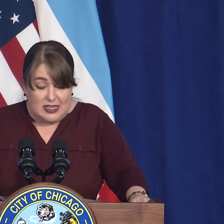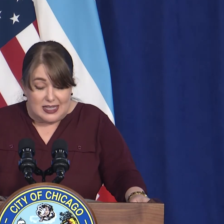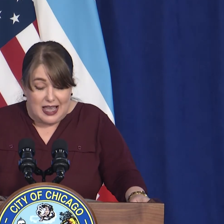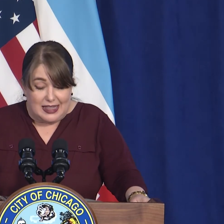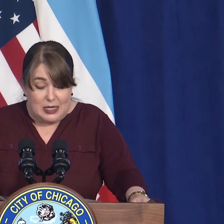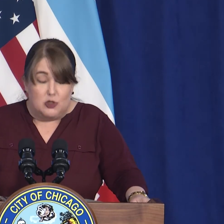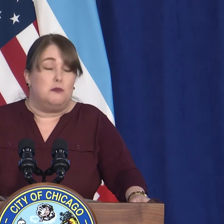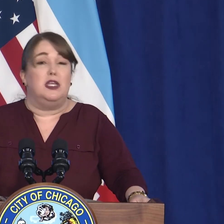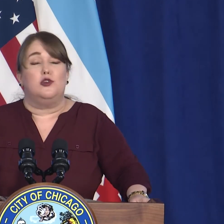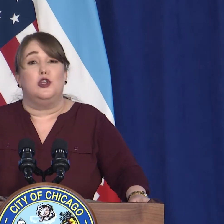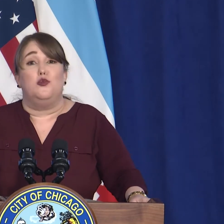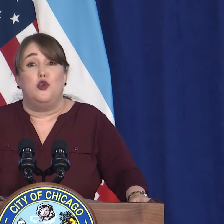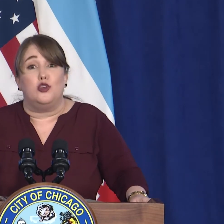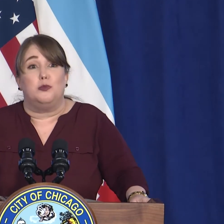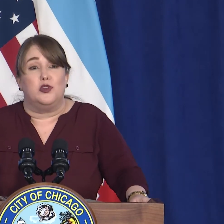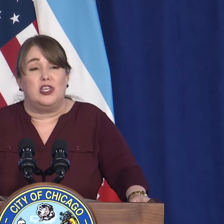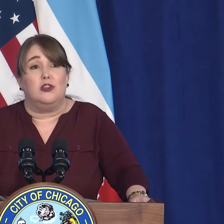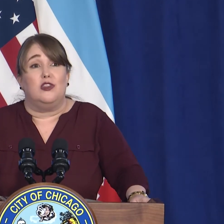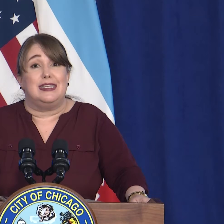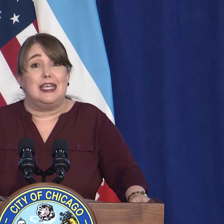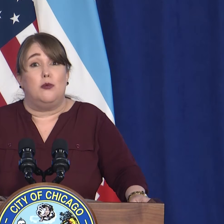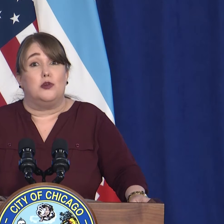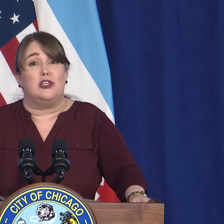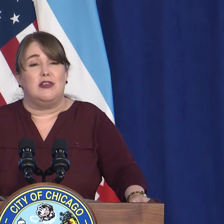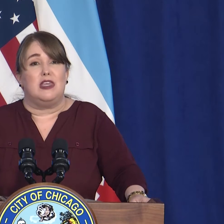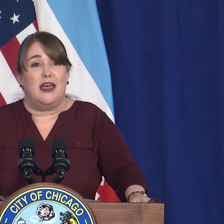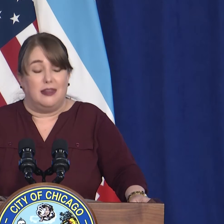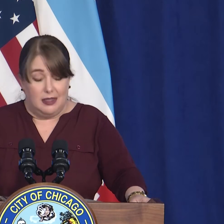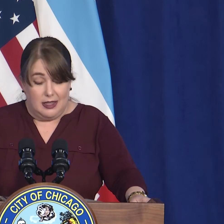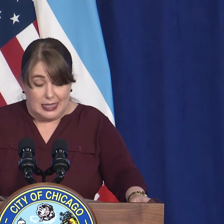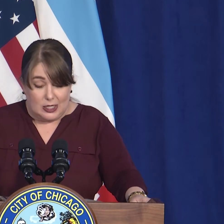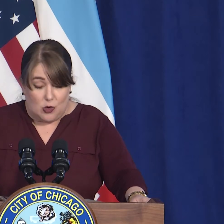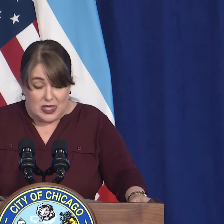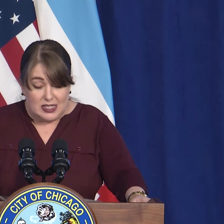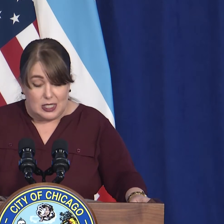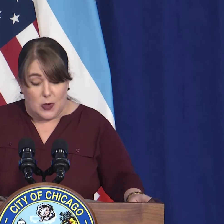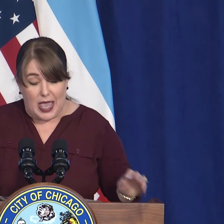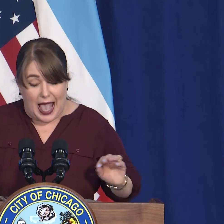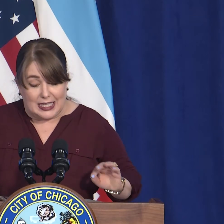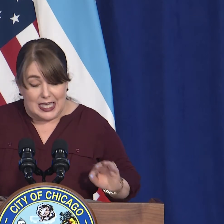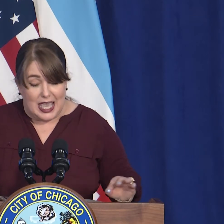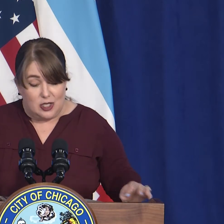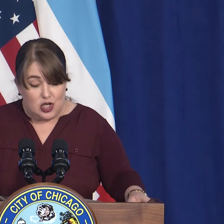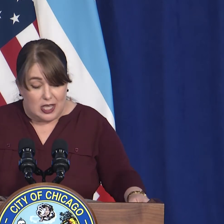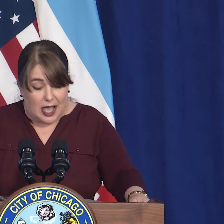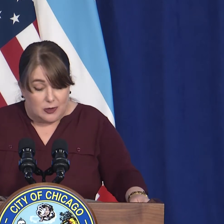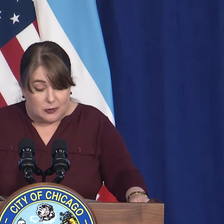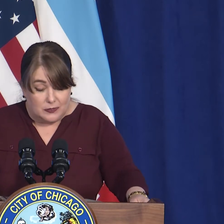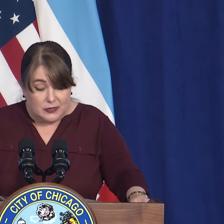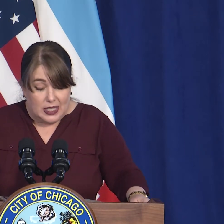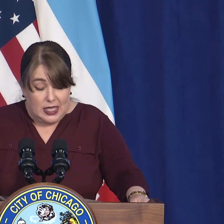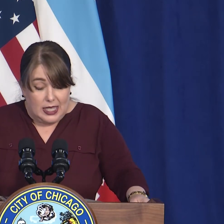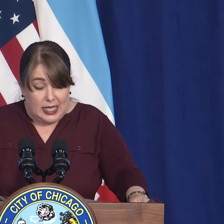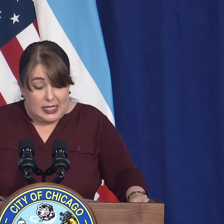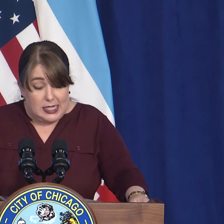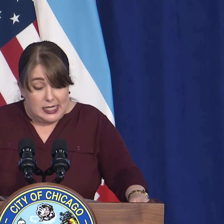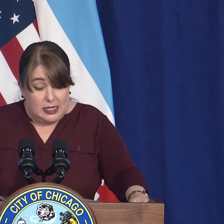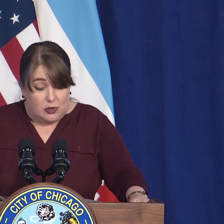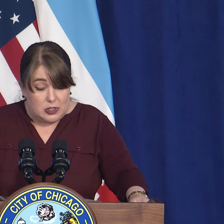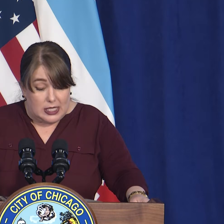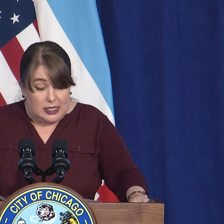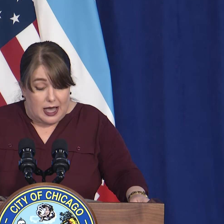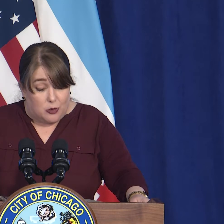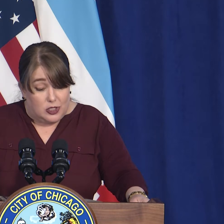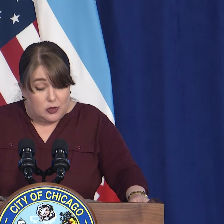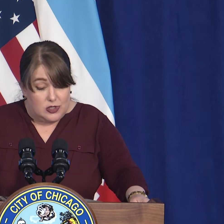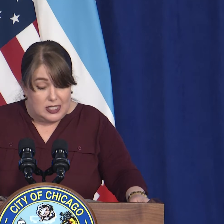por etnicidad, tenemos menos de un 2% de seropositividad del COVID-19 aquí en Chicago.